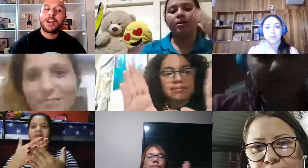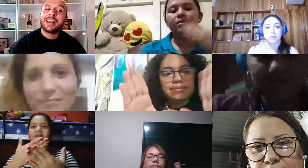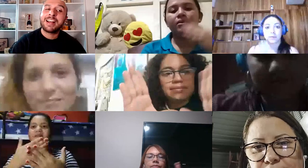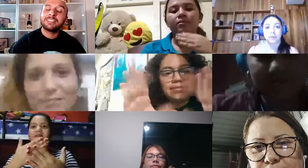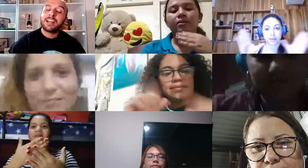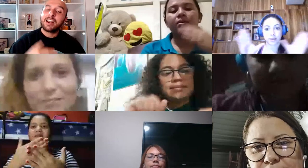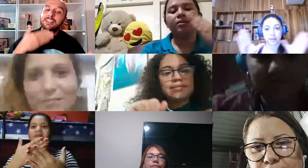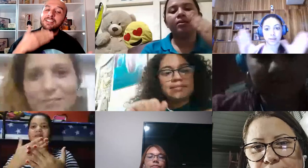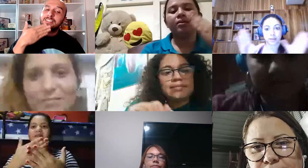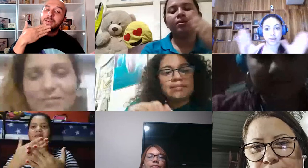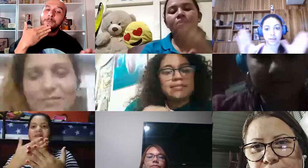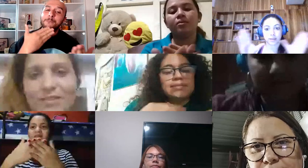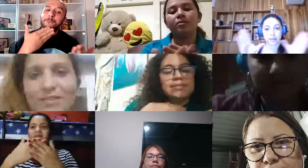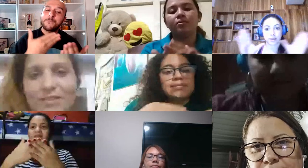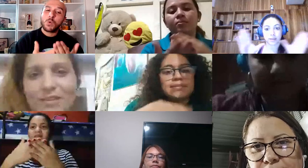Buenas tardes.